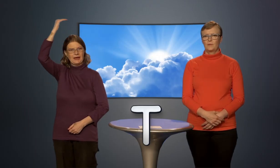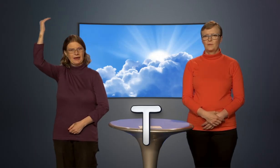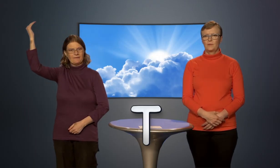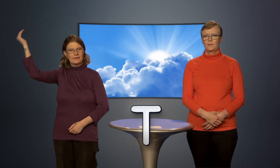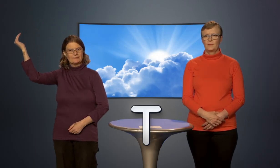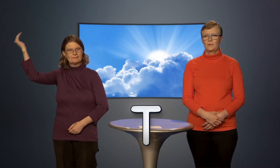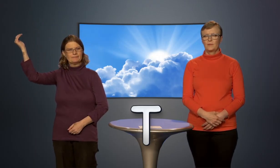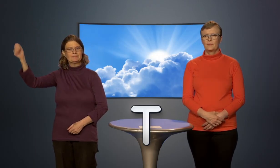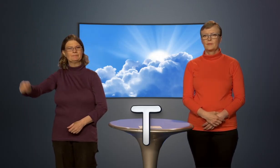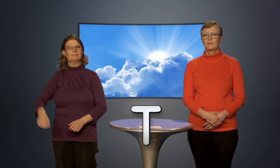Taivas.